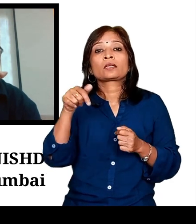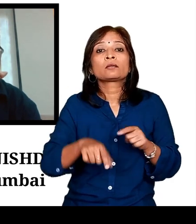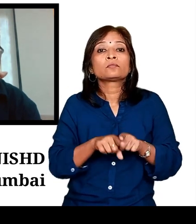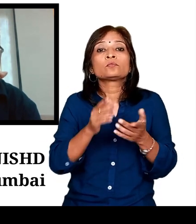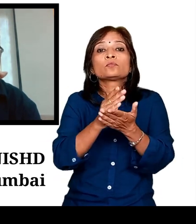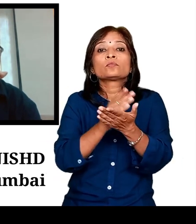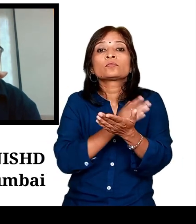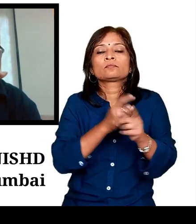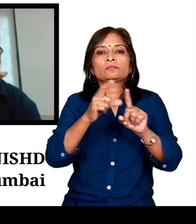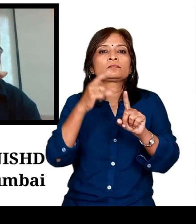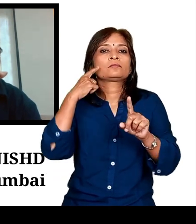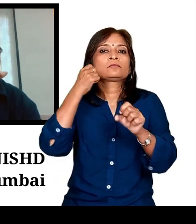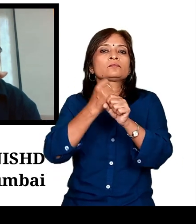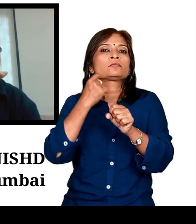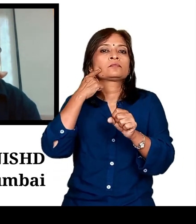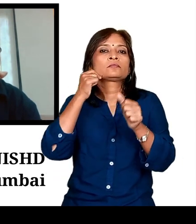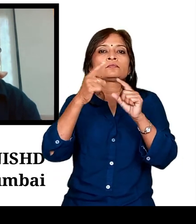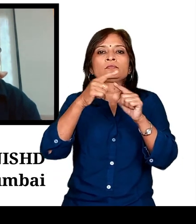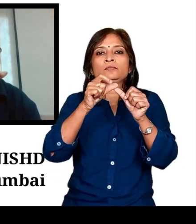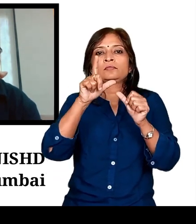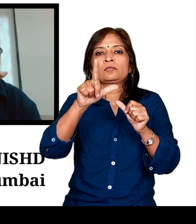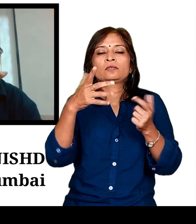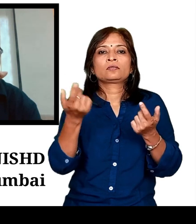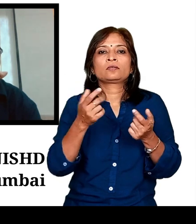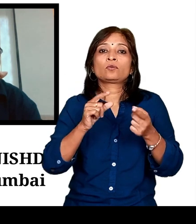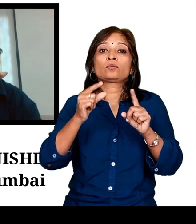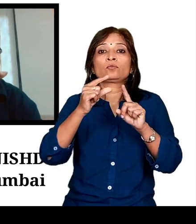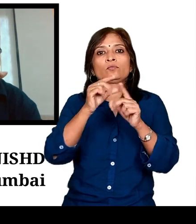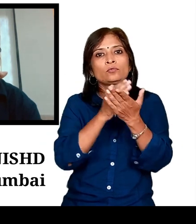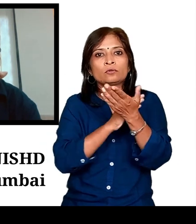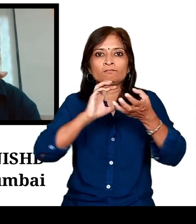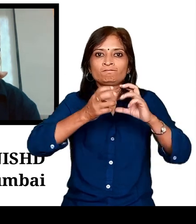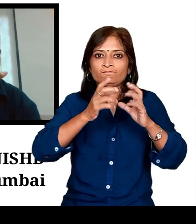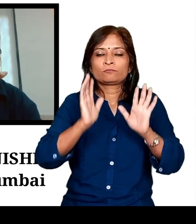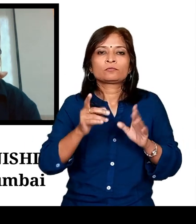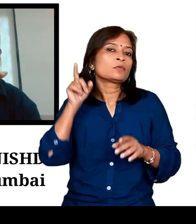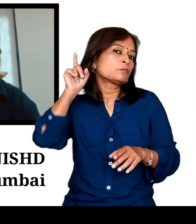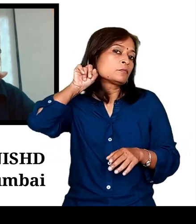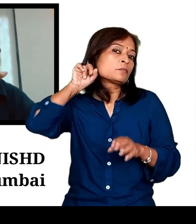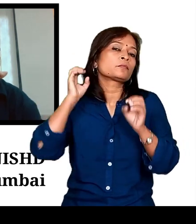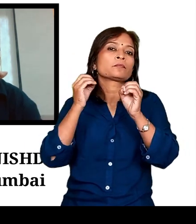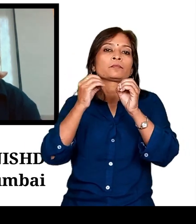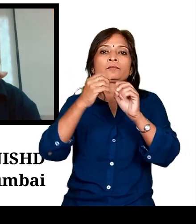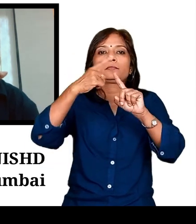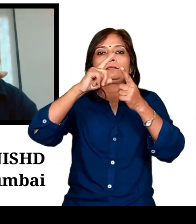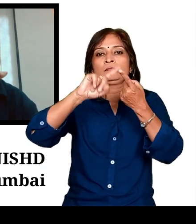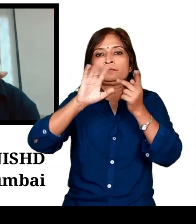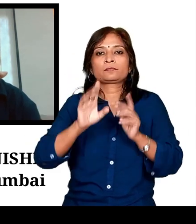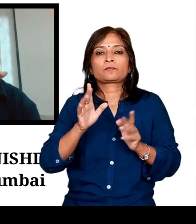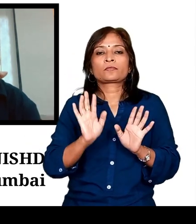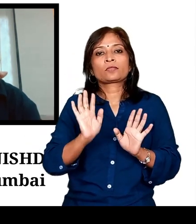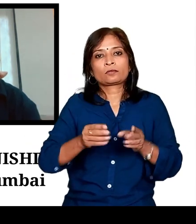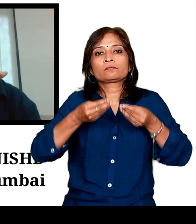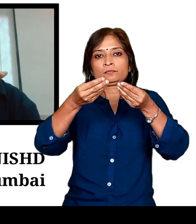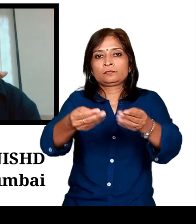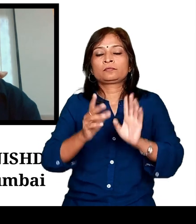डिजिटल प्रोग्रामेबल बीटी हियरिंग एड जिसे बोलते हैं, तो इस हियरिंग एड को दिया जाता है. उसके साथ में हियरिंग